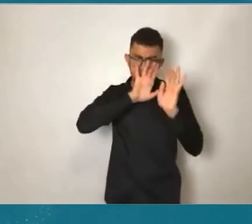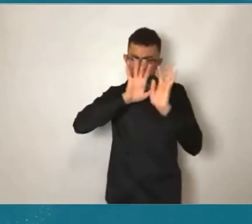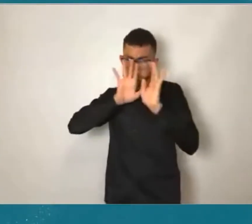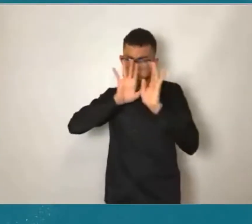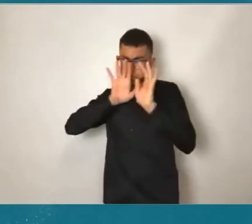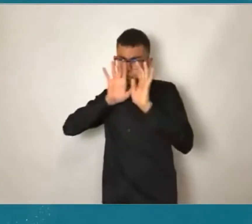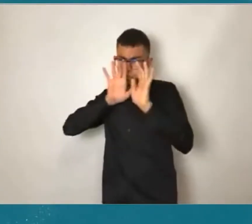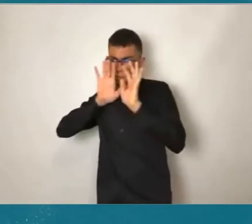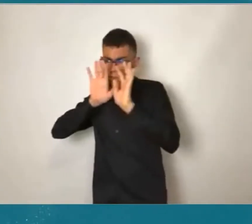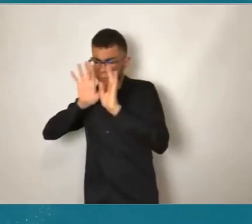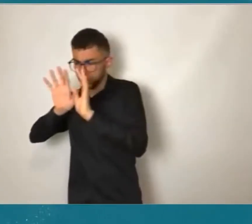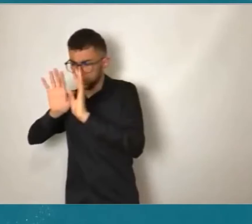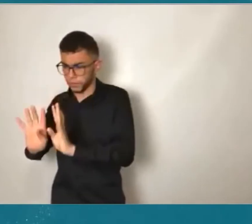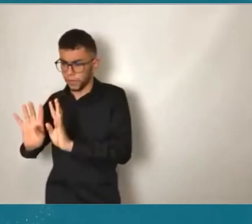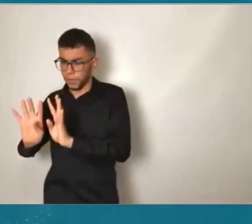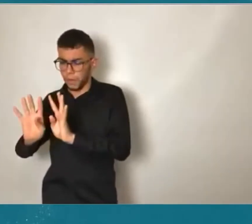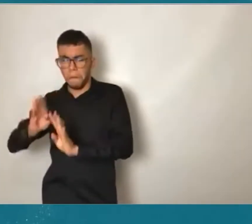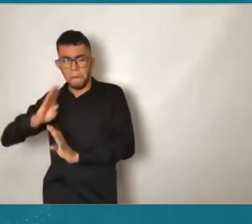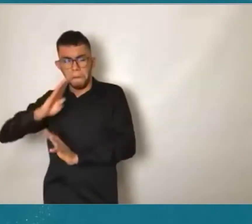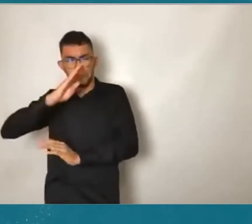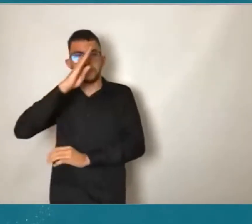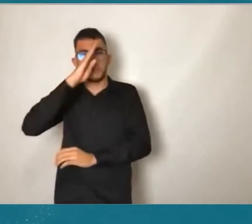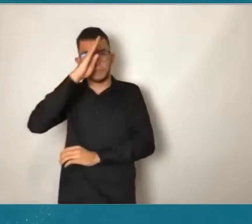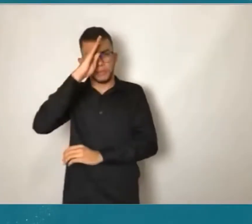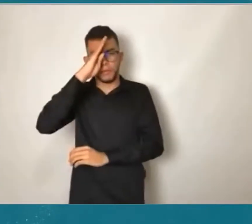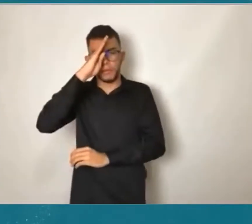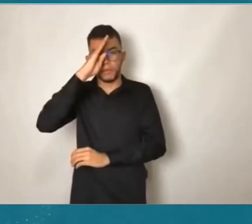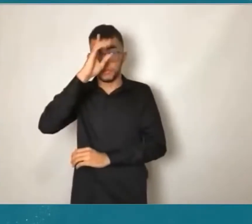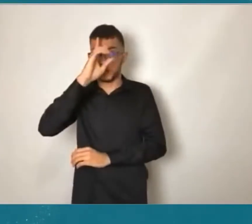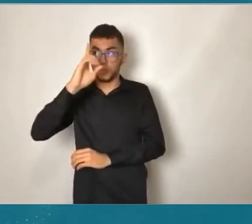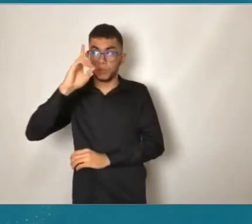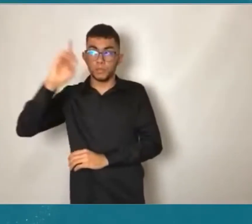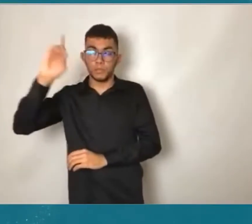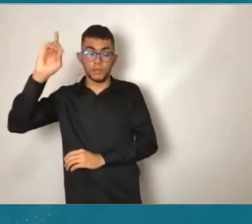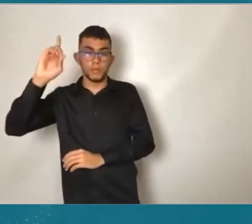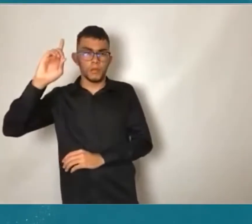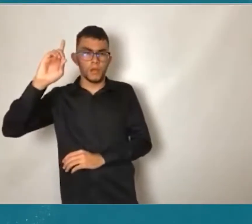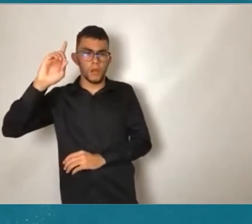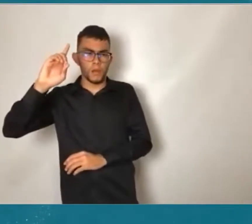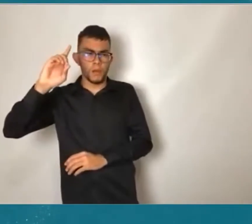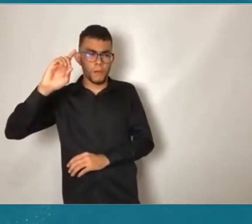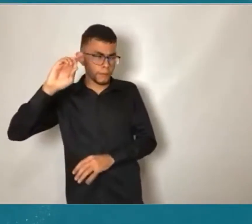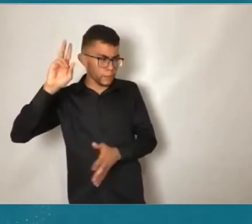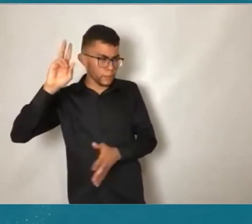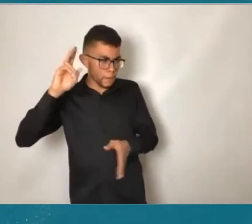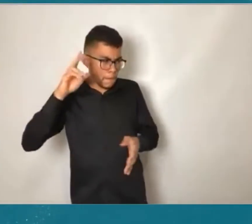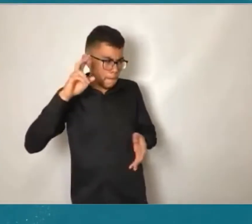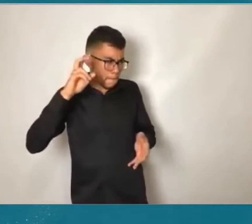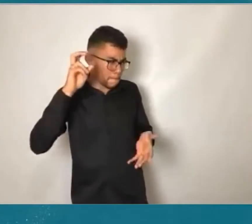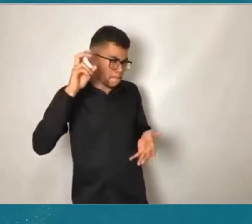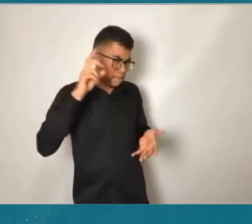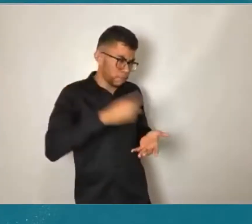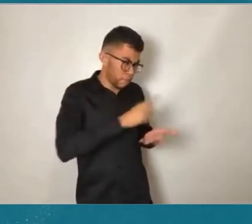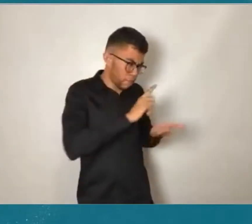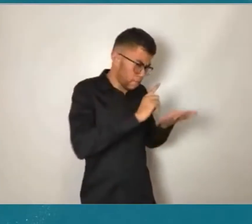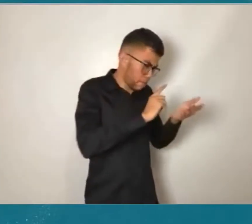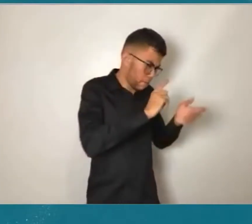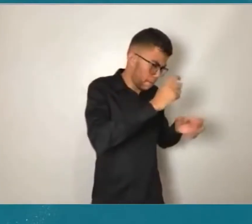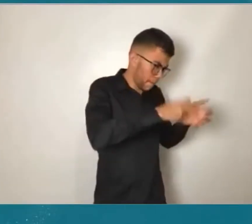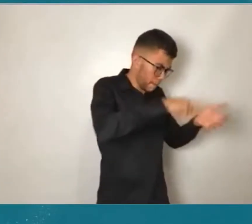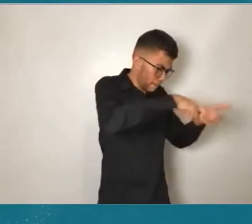3. Fui ter com a profetisa, ela concebeu e deu à luz um filho. Então me disse o Senhor, põe-lhe o nome